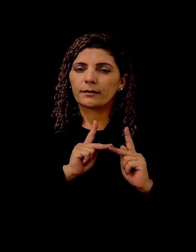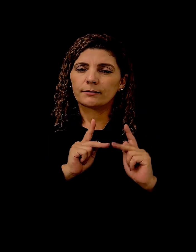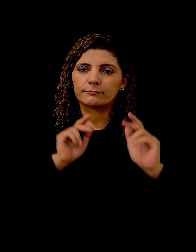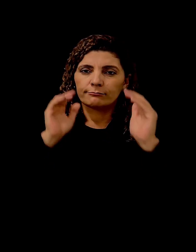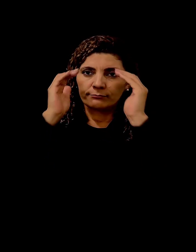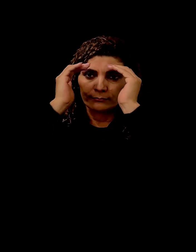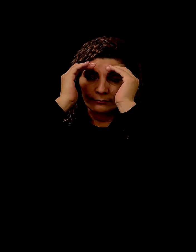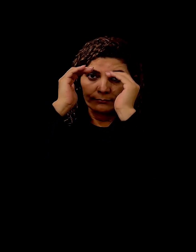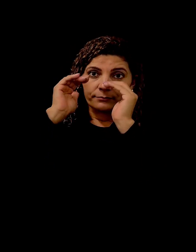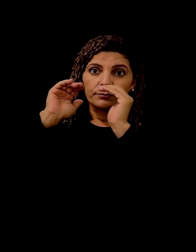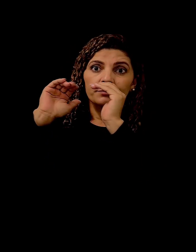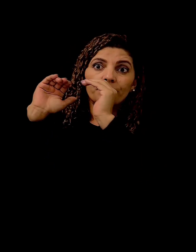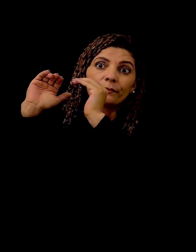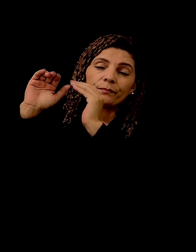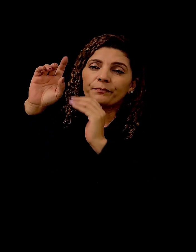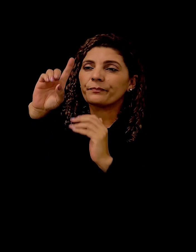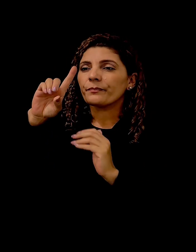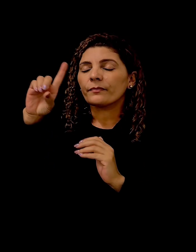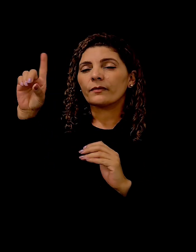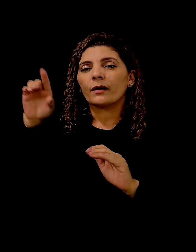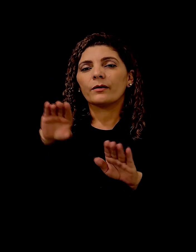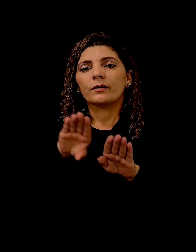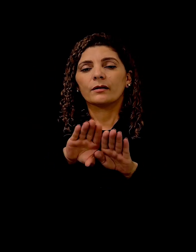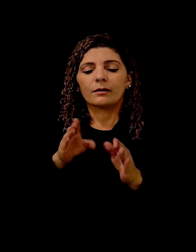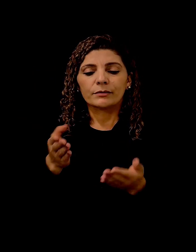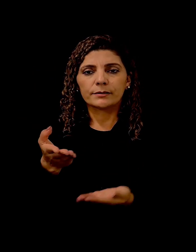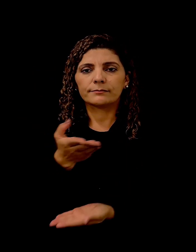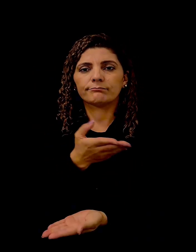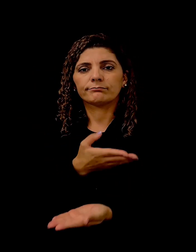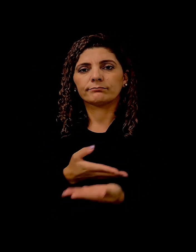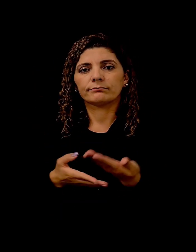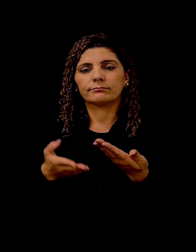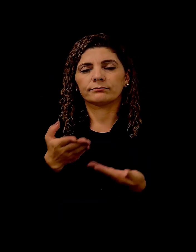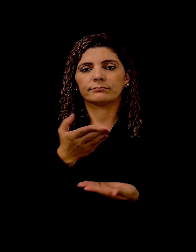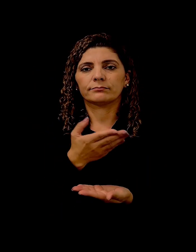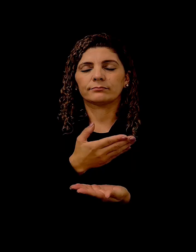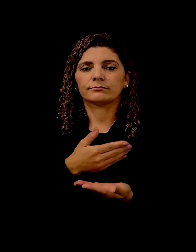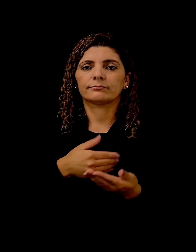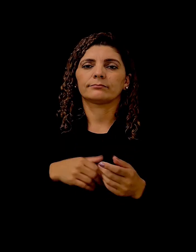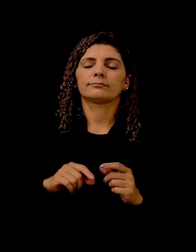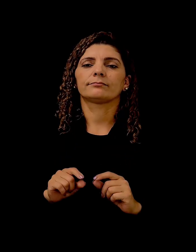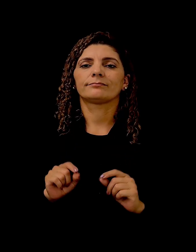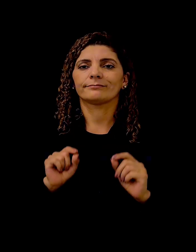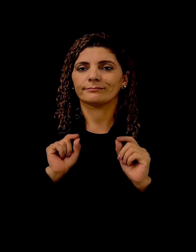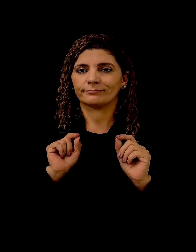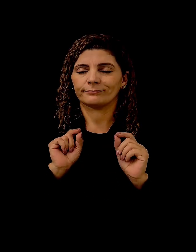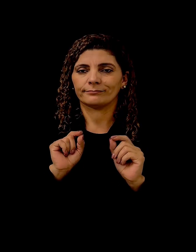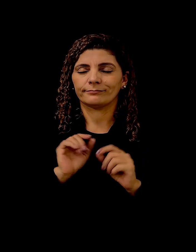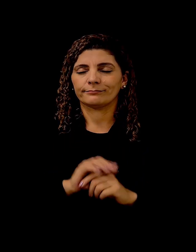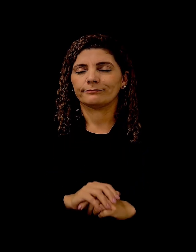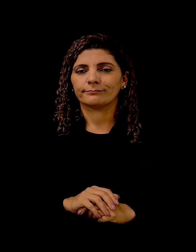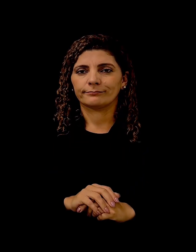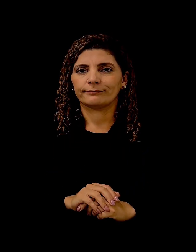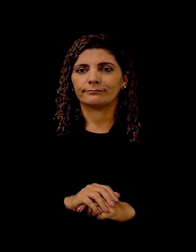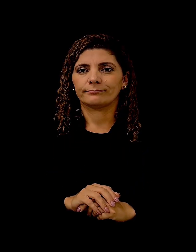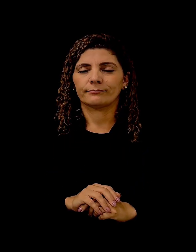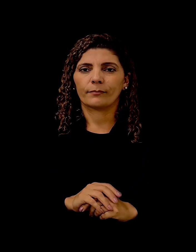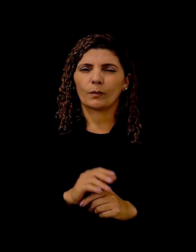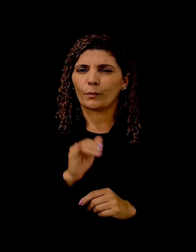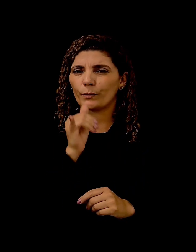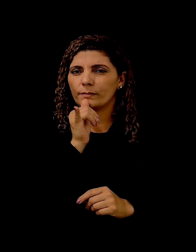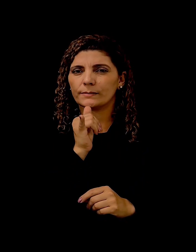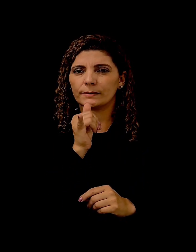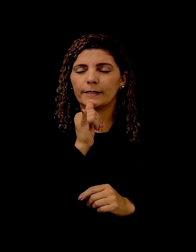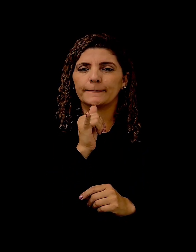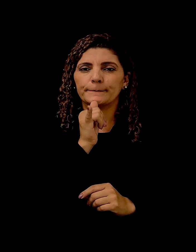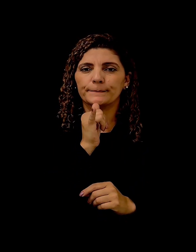sujeição uns aos outros. Então, vamos aqui dar apenas um exemplo que